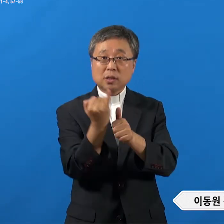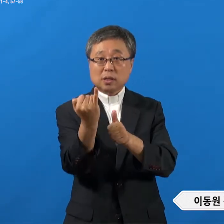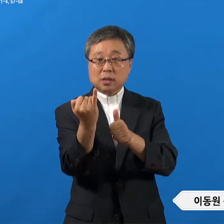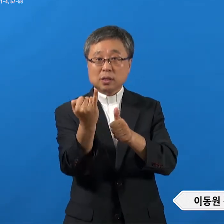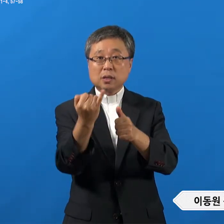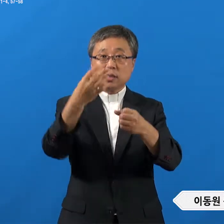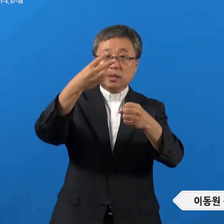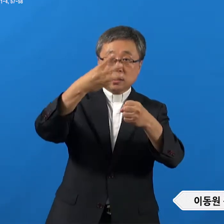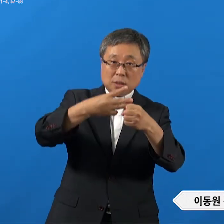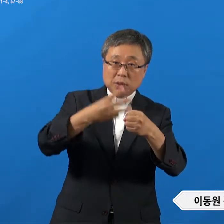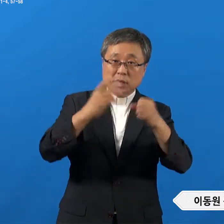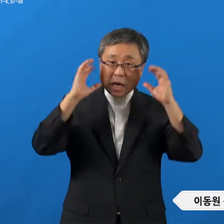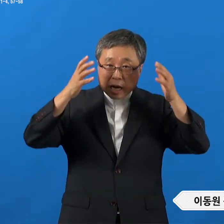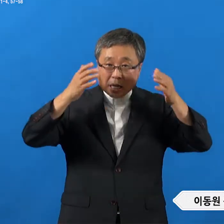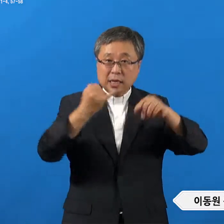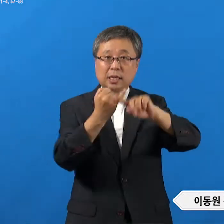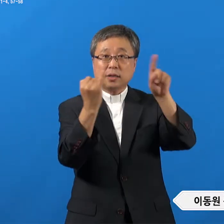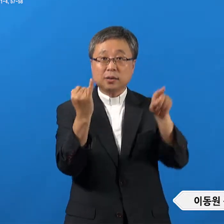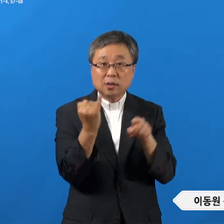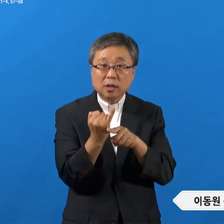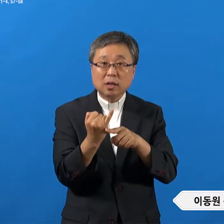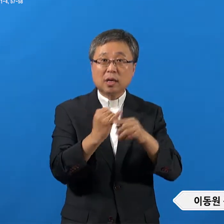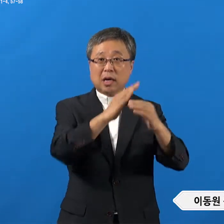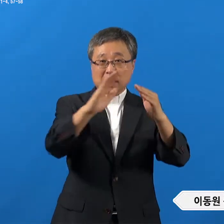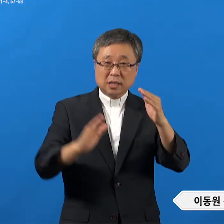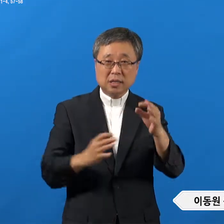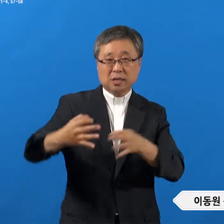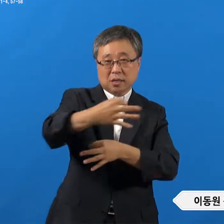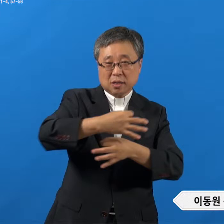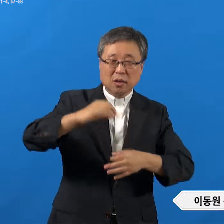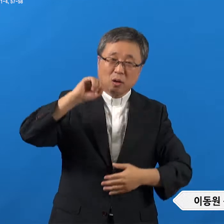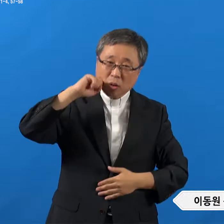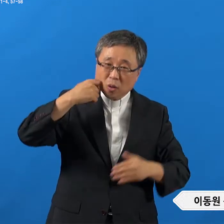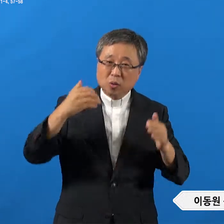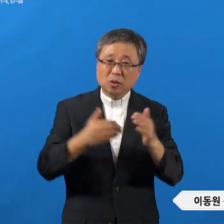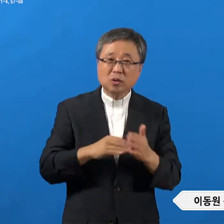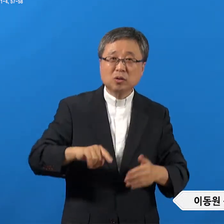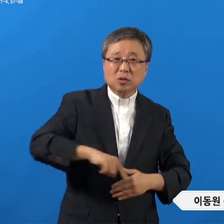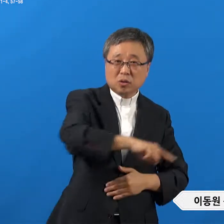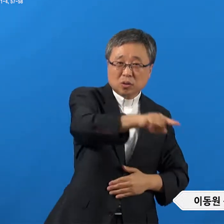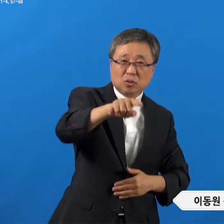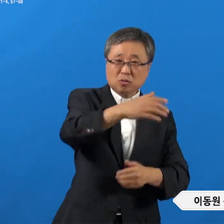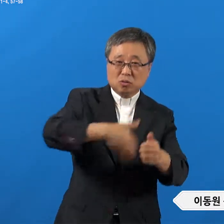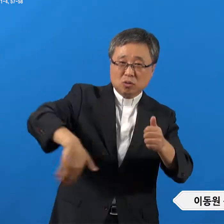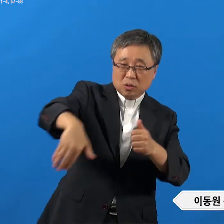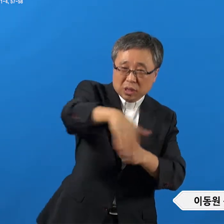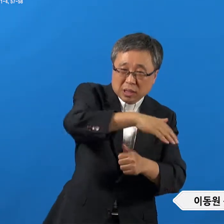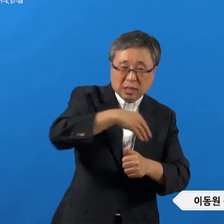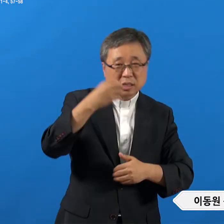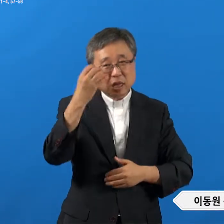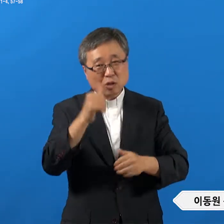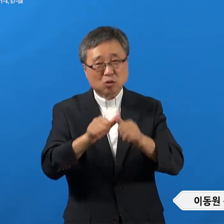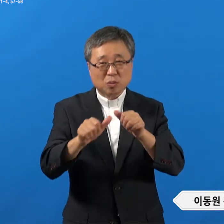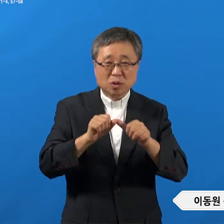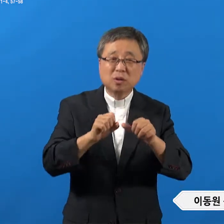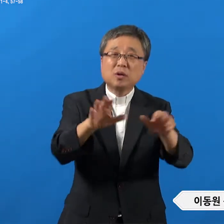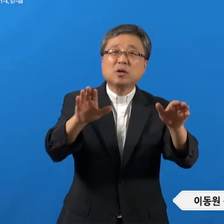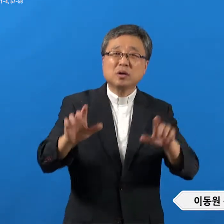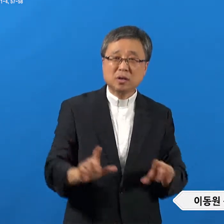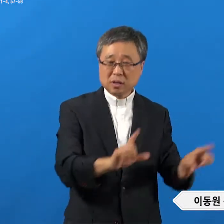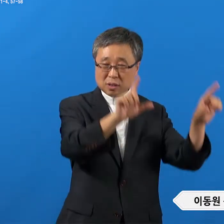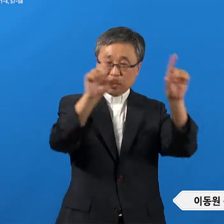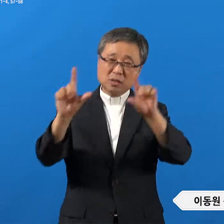아이를 임신하고 있었습니다. 가정의 경제도 어려웠고 그리고 그들을 둘러싼 이상한 소문들이 퍼지고 있었고